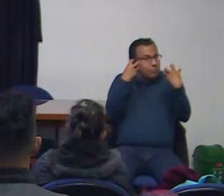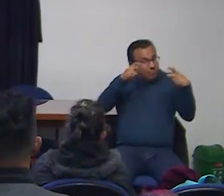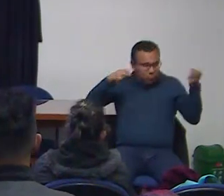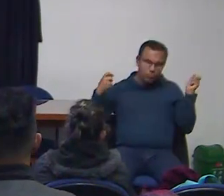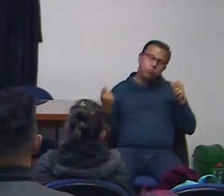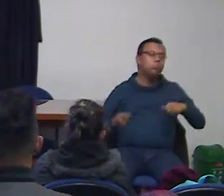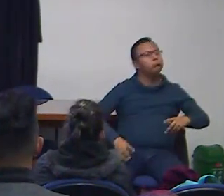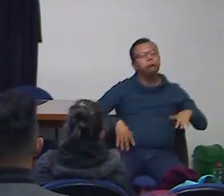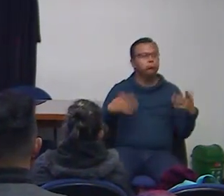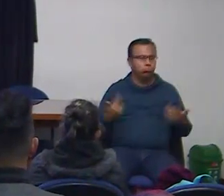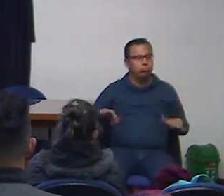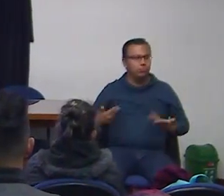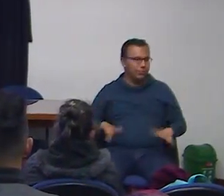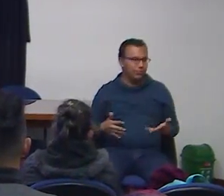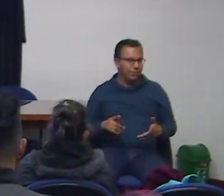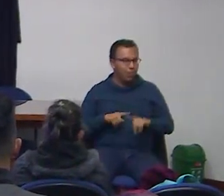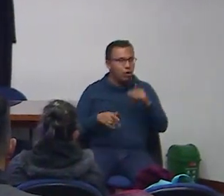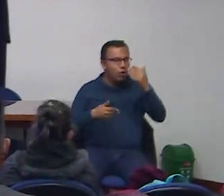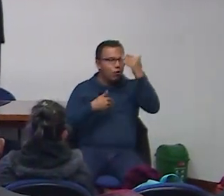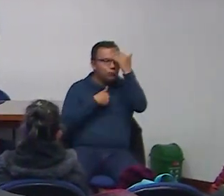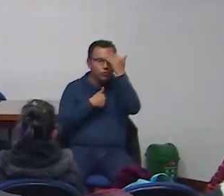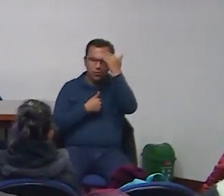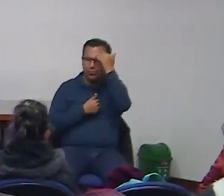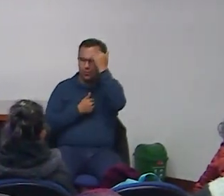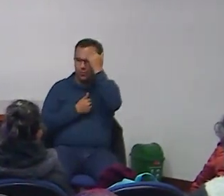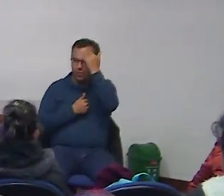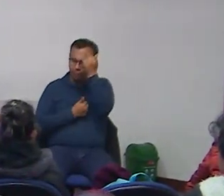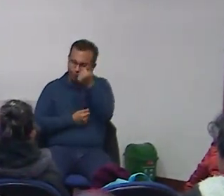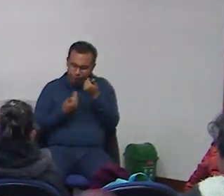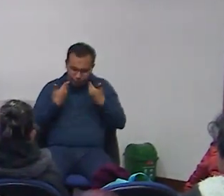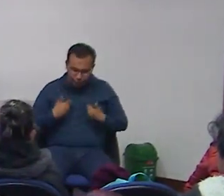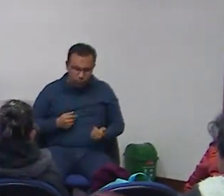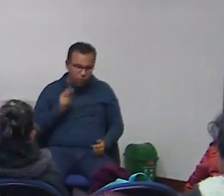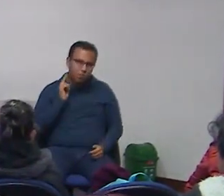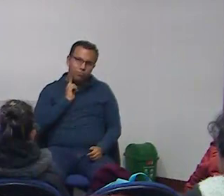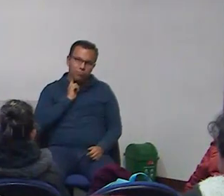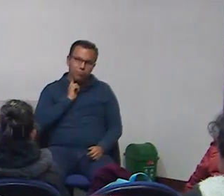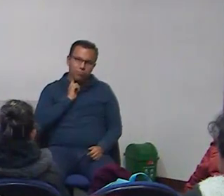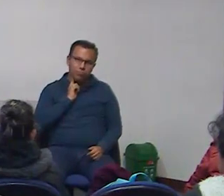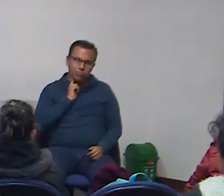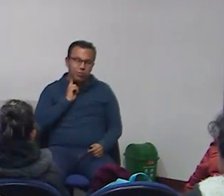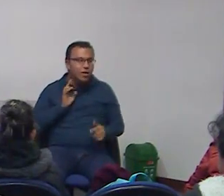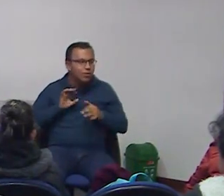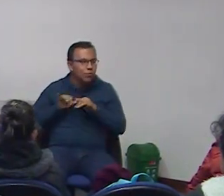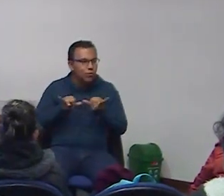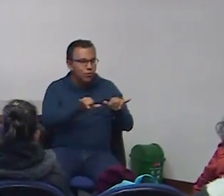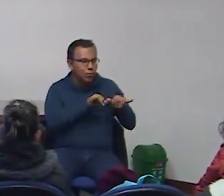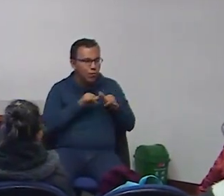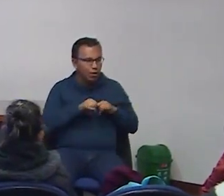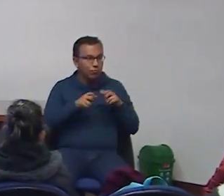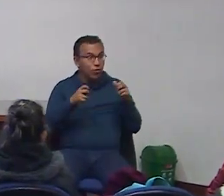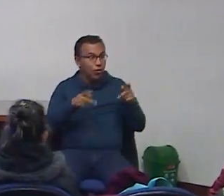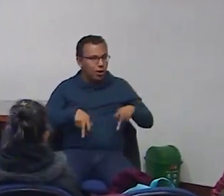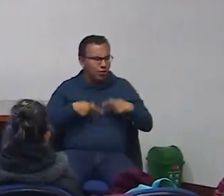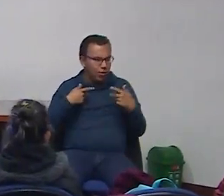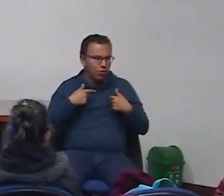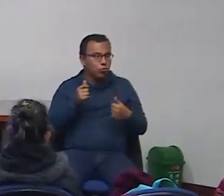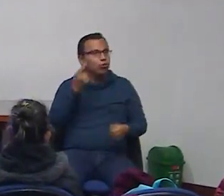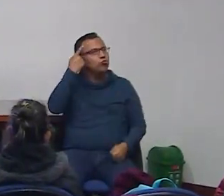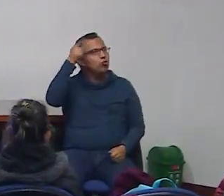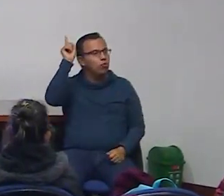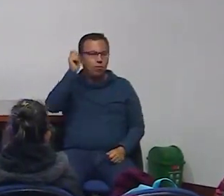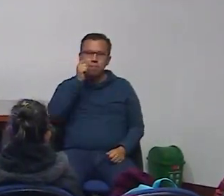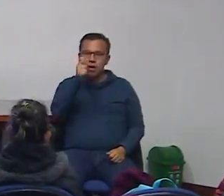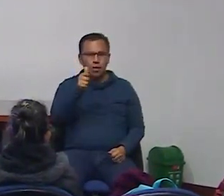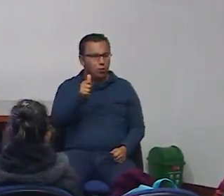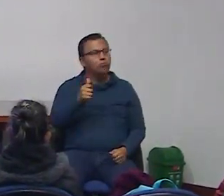mucho eso porque he aprendido a tomar conciencia del sentido del pulso con la vida Sí pero es un tema no de la noche a la mañana